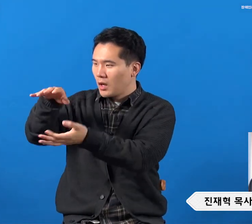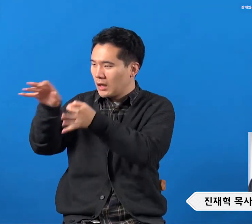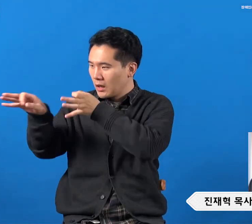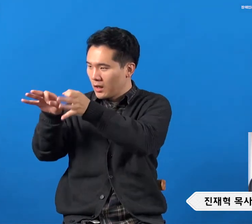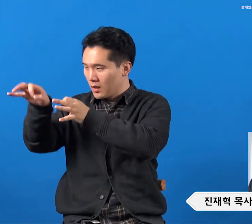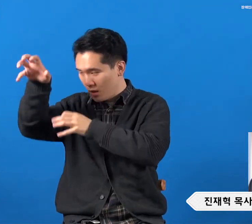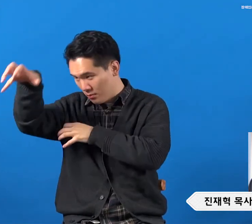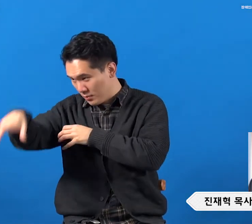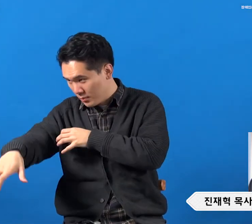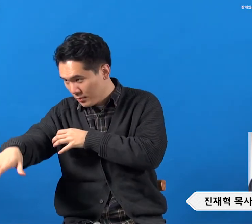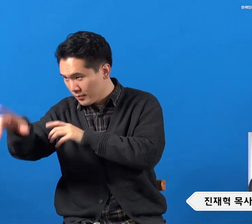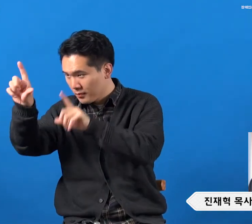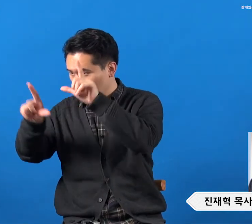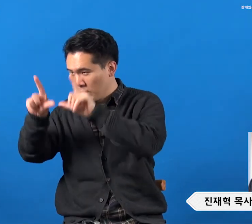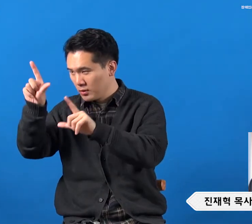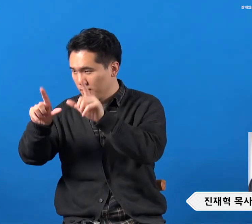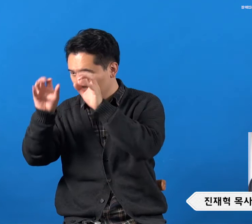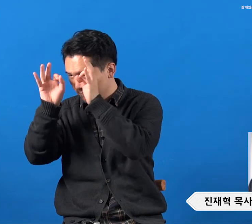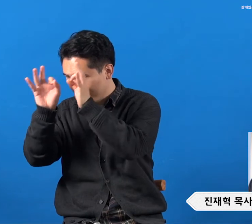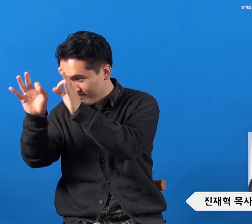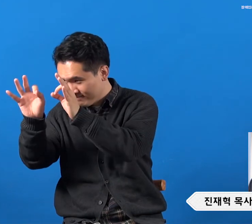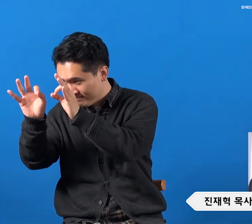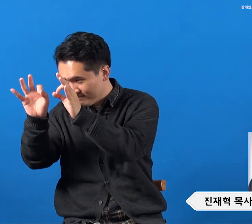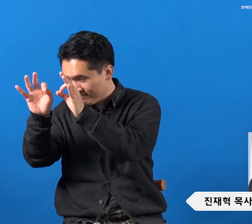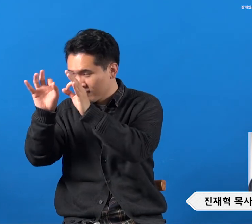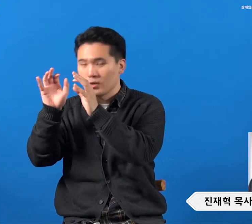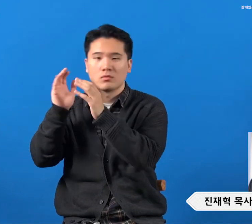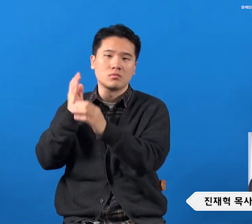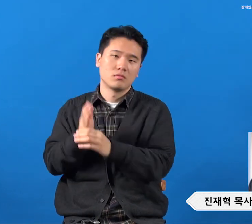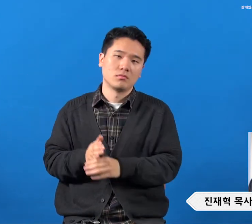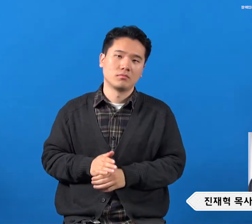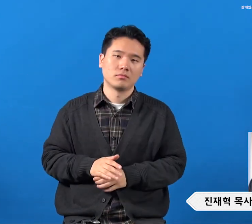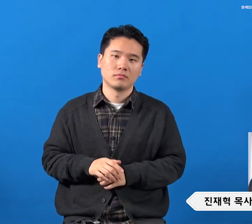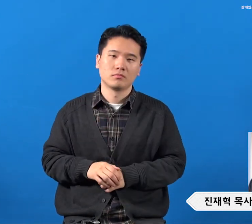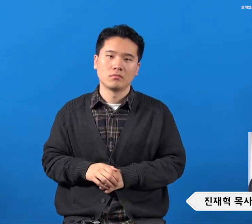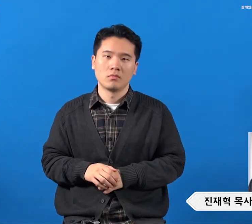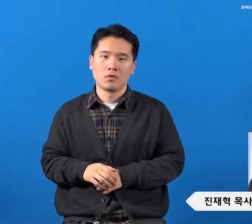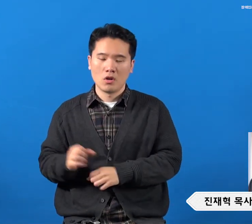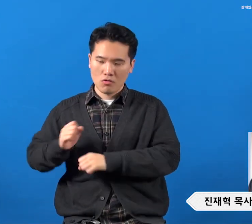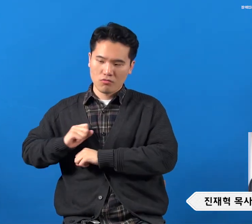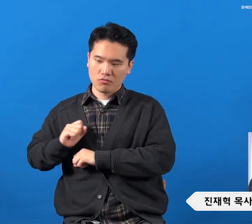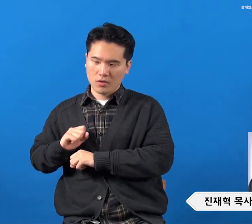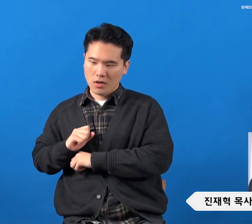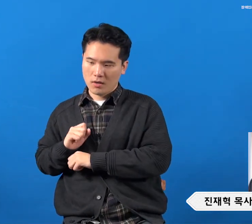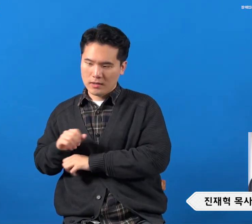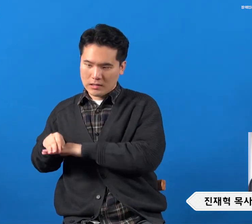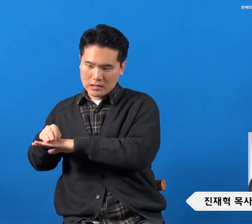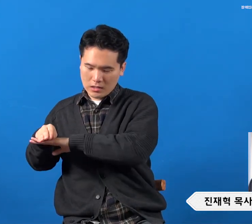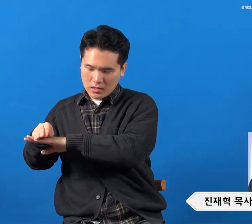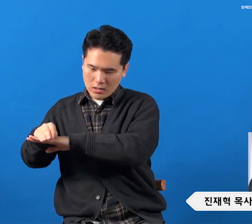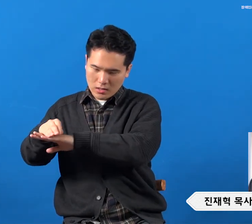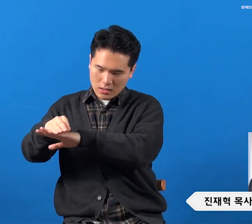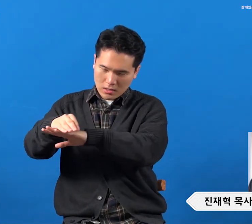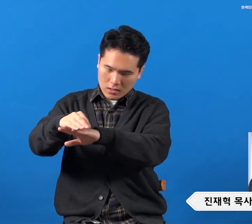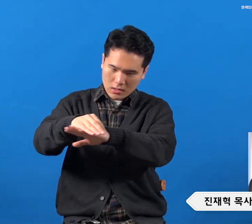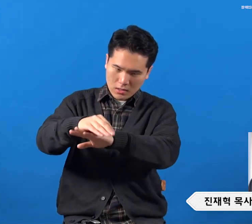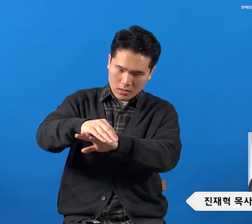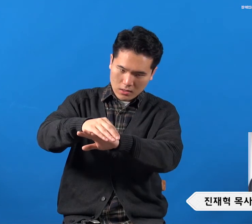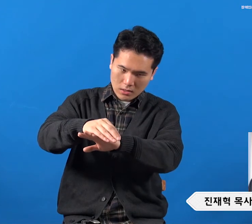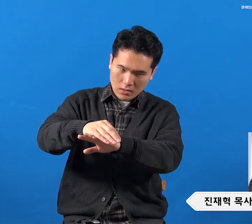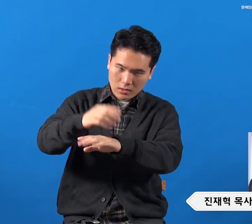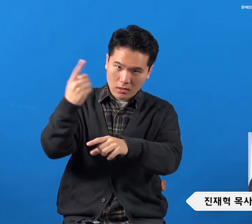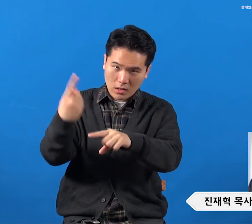안의 모습을 쳐다보고 있었습니다. 군대 지프차가 지나가다가 그 장면을 보고